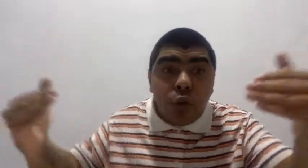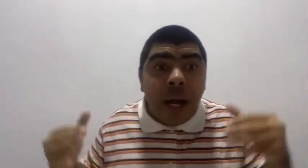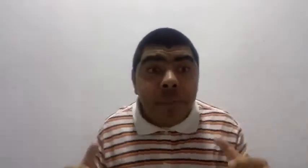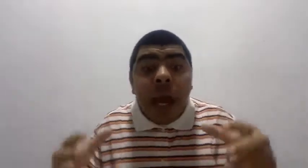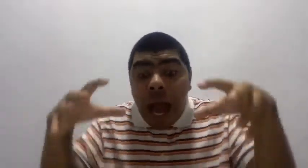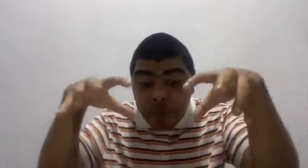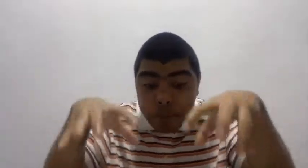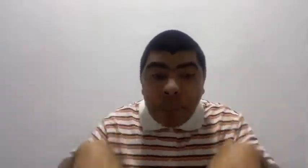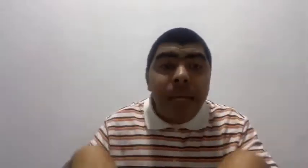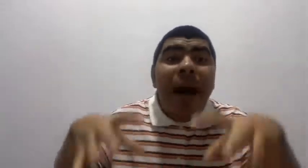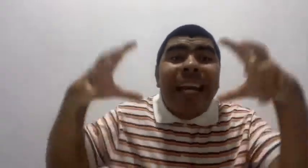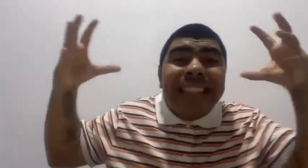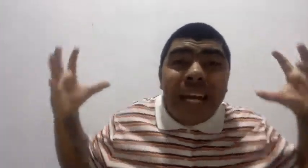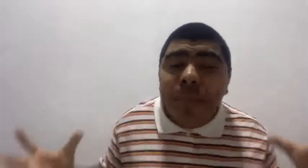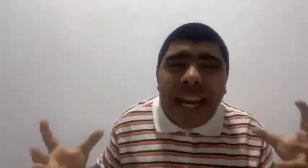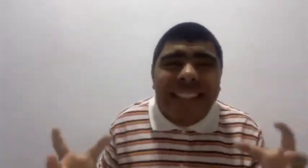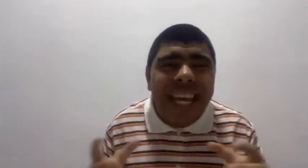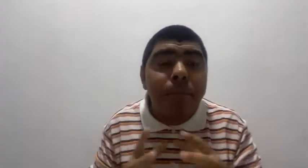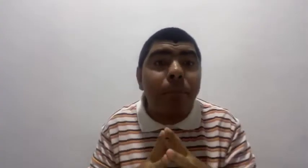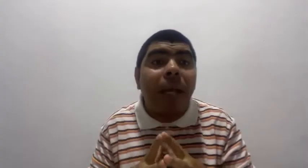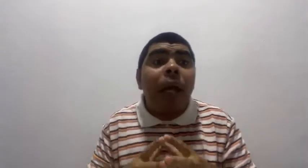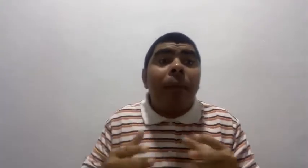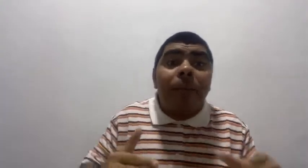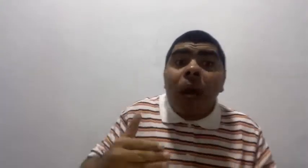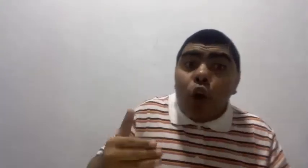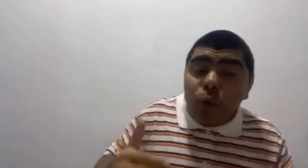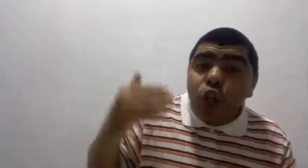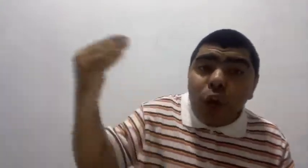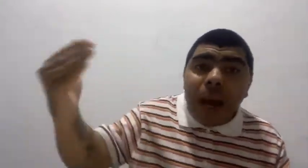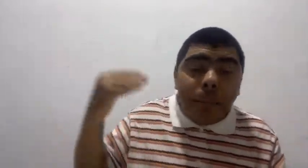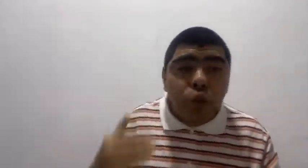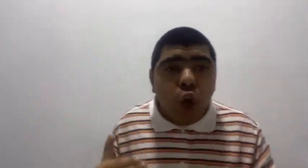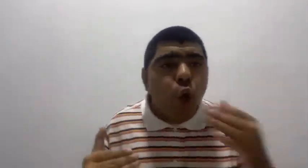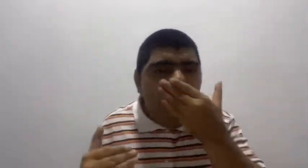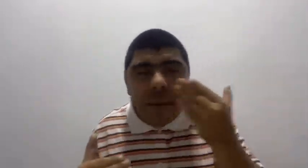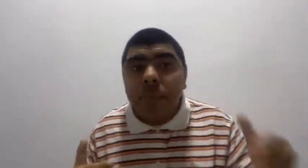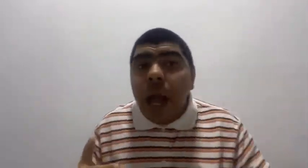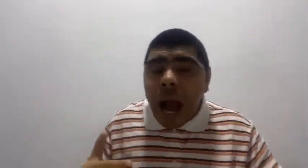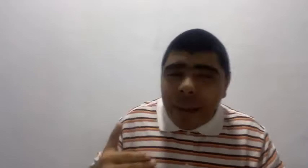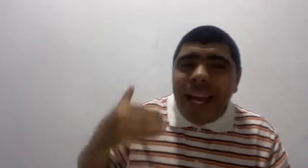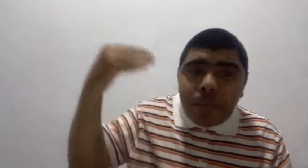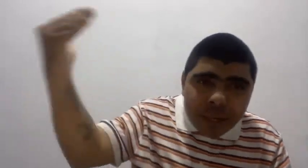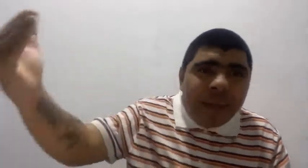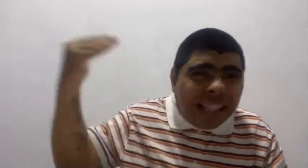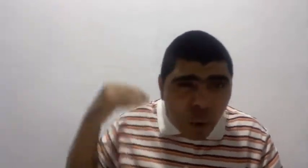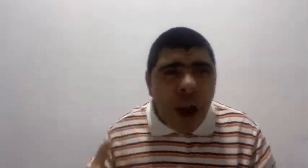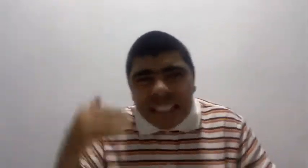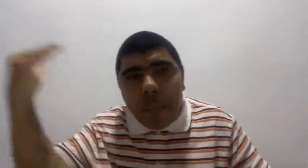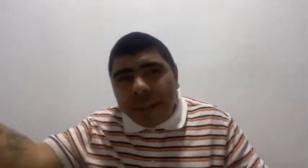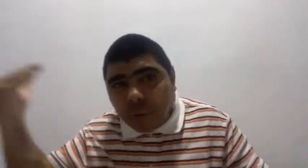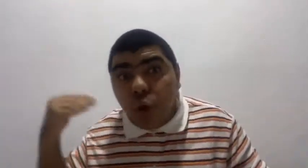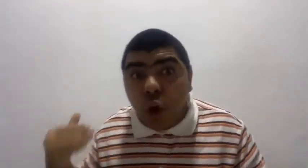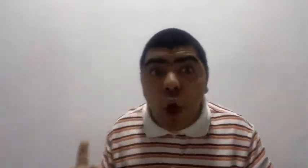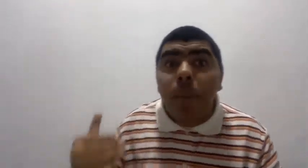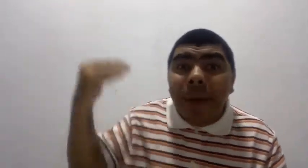madurez, amén, permanece para siempre. Ven, como dijo el apóstol Juan, amén, en primera de Juan capítulo 2